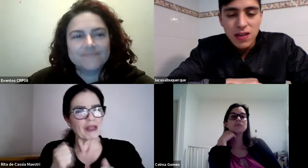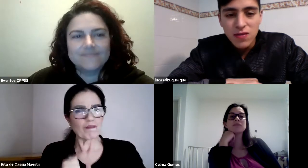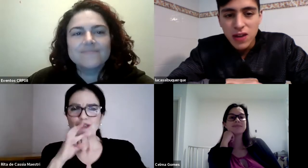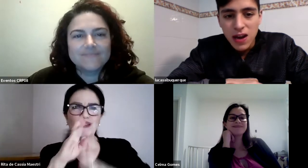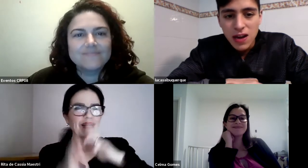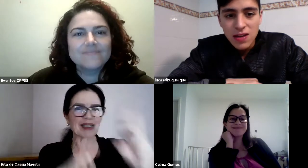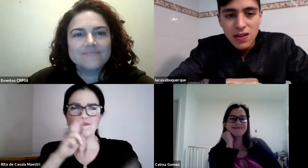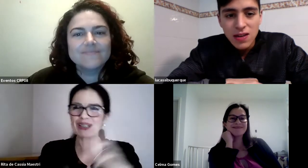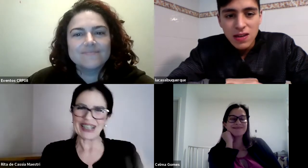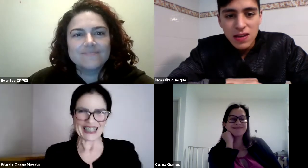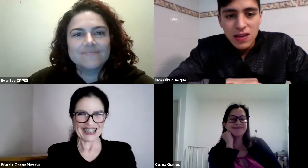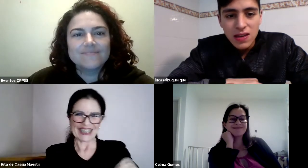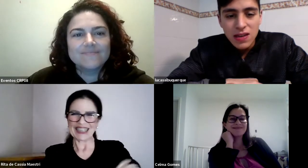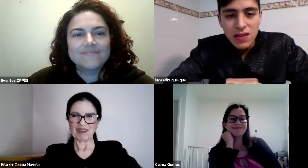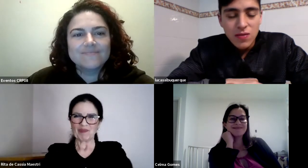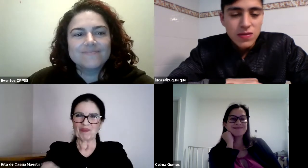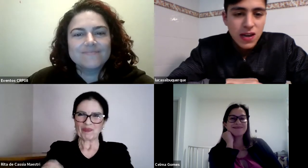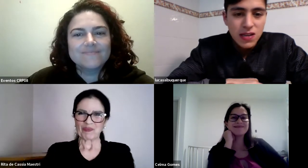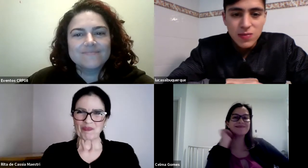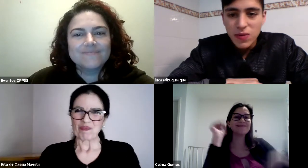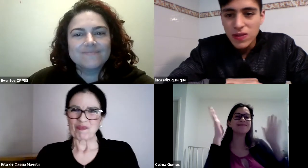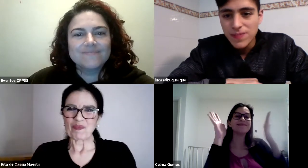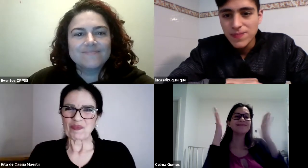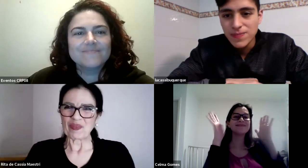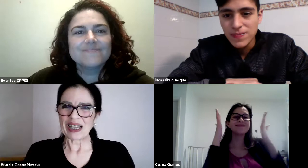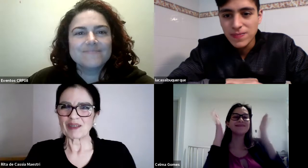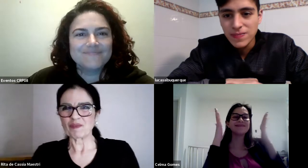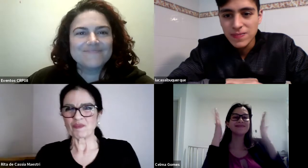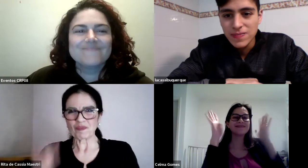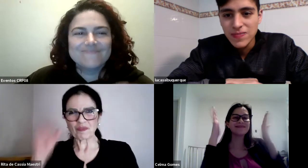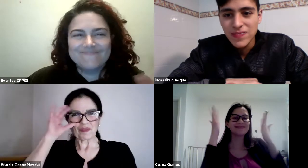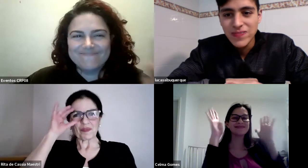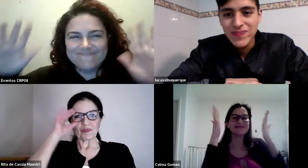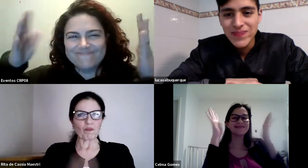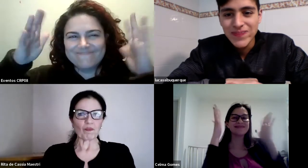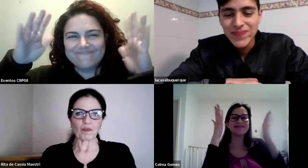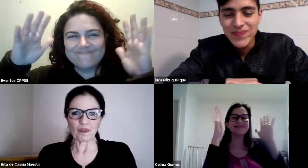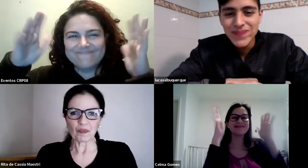fiquem à vontade, e eu vou buscar responder.